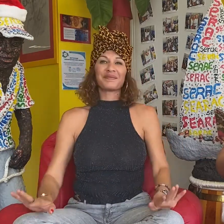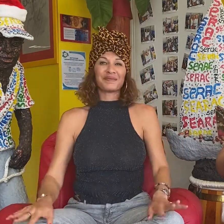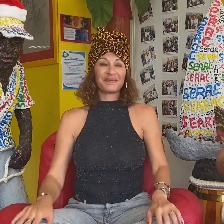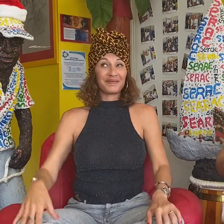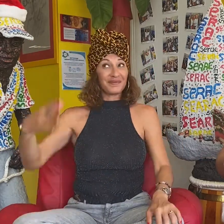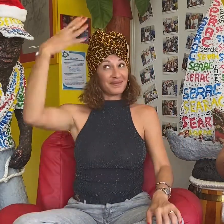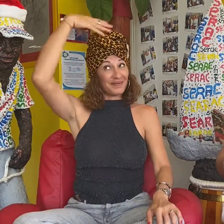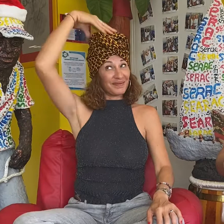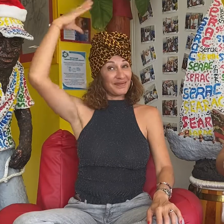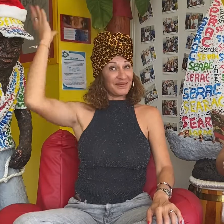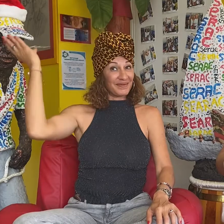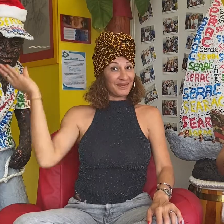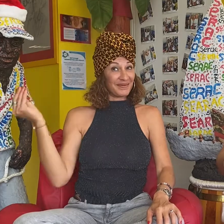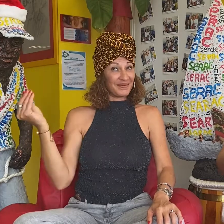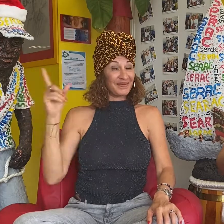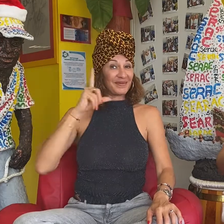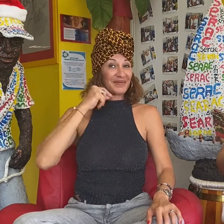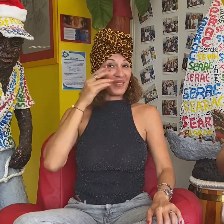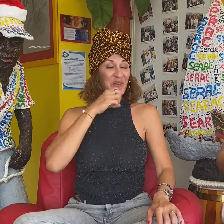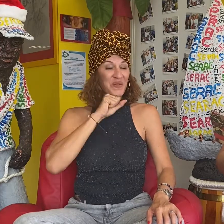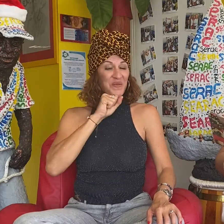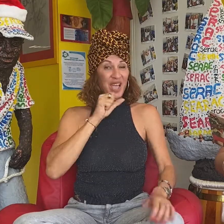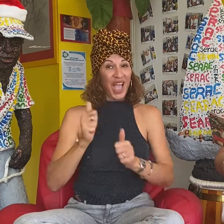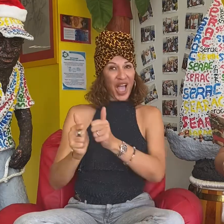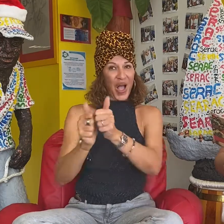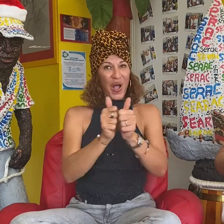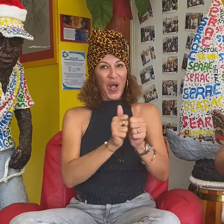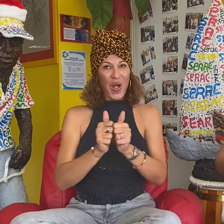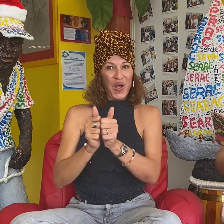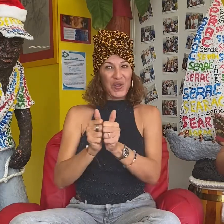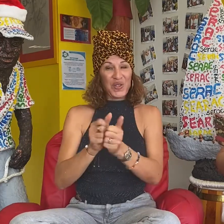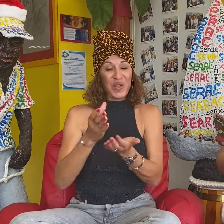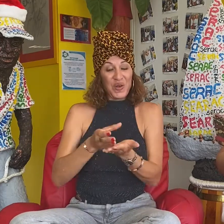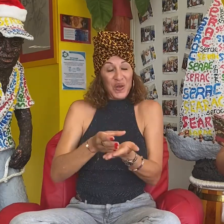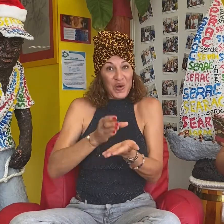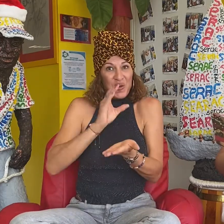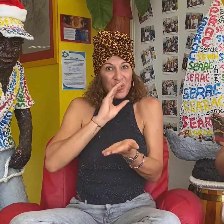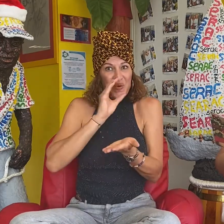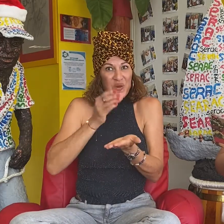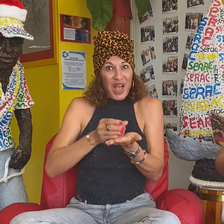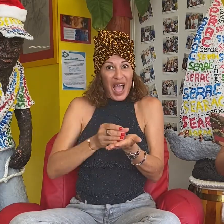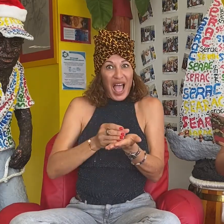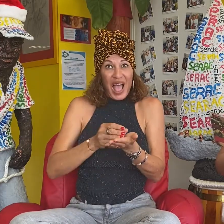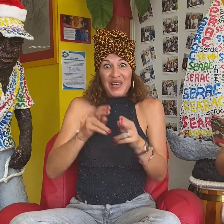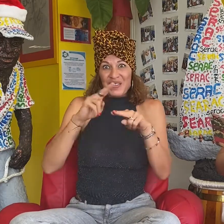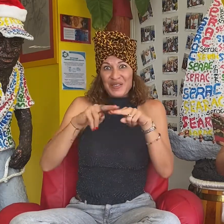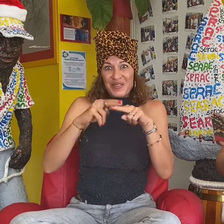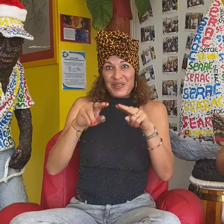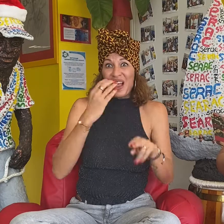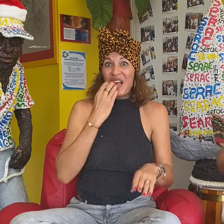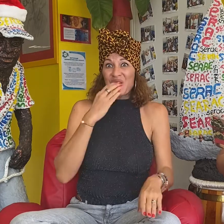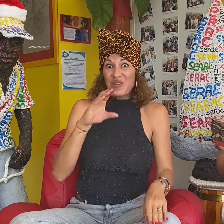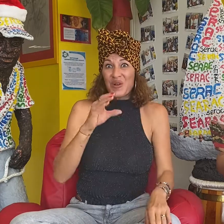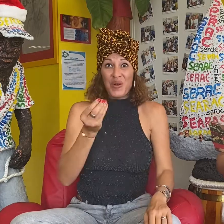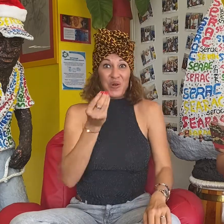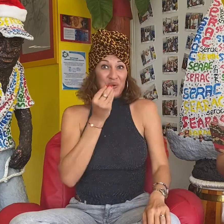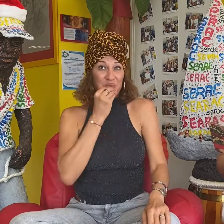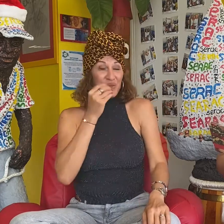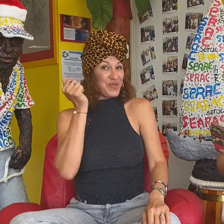Les lutins et le Père Noël boivent du chocolat chaud, mangent des gâteaux et